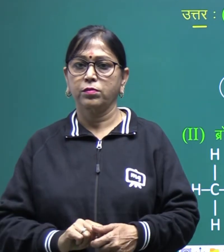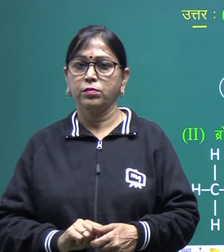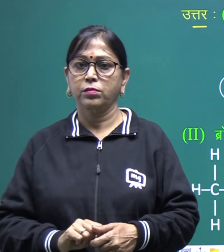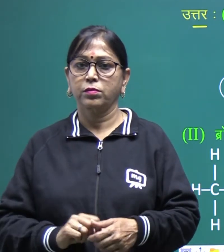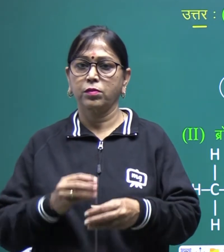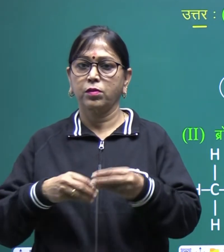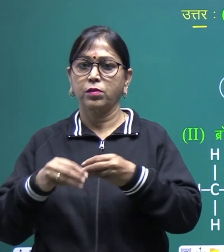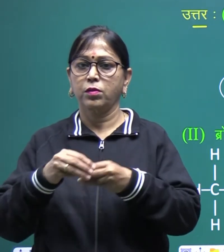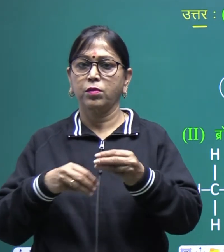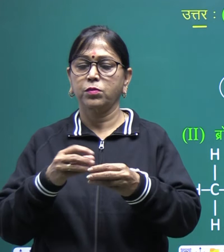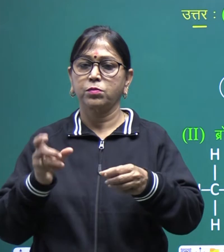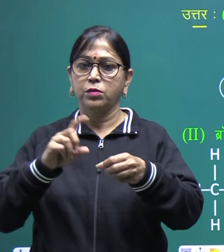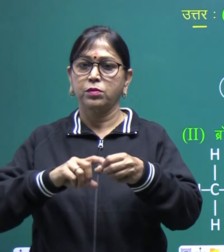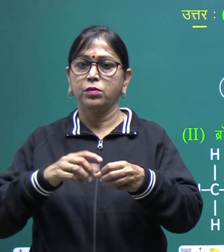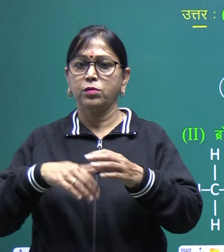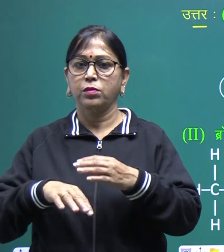आपस में संयोग कर